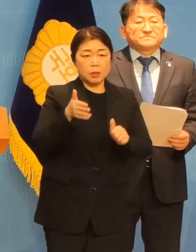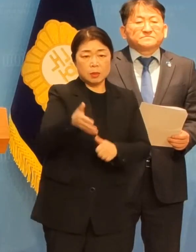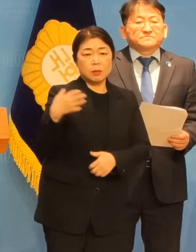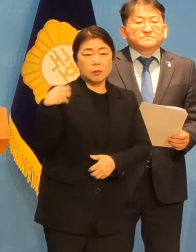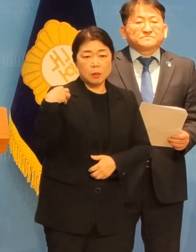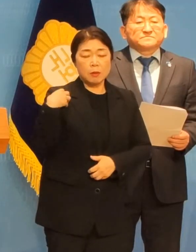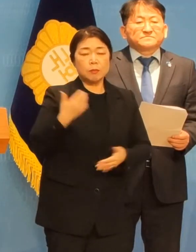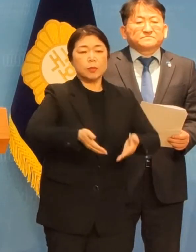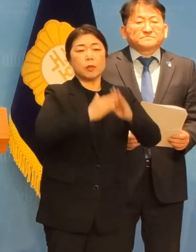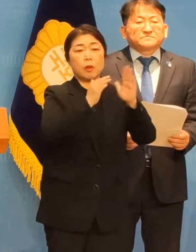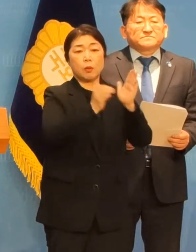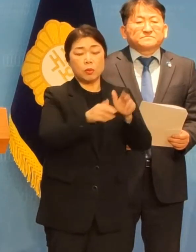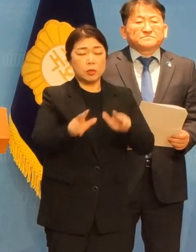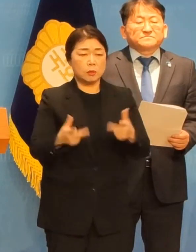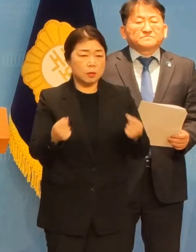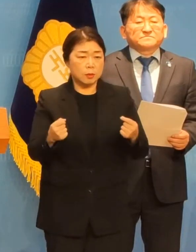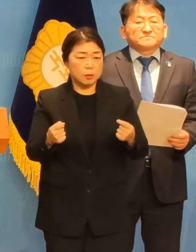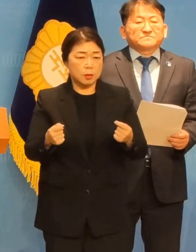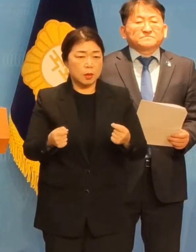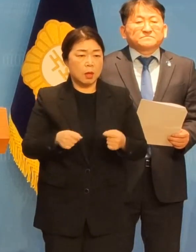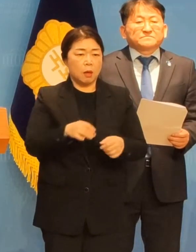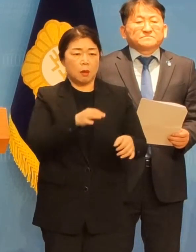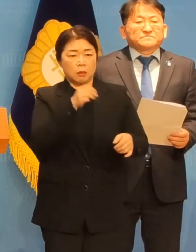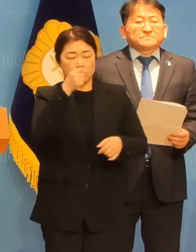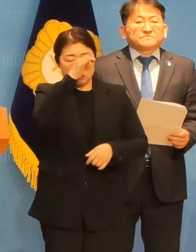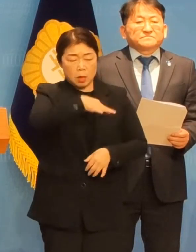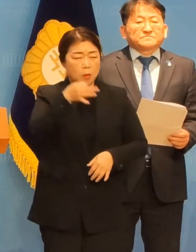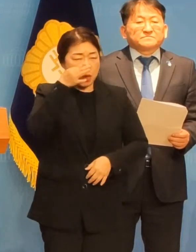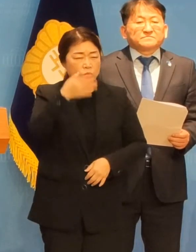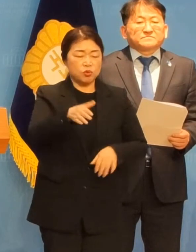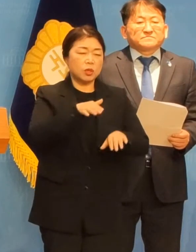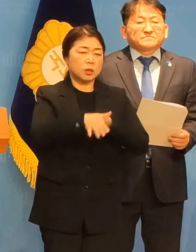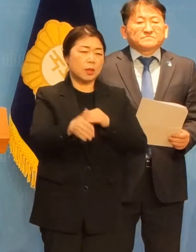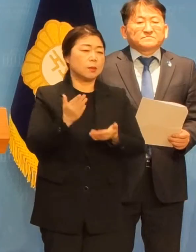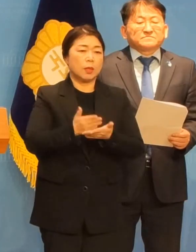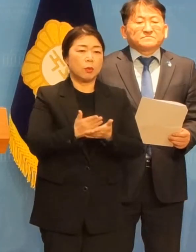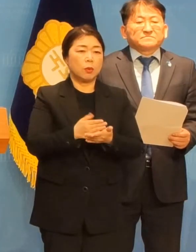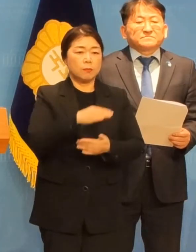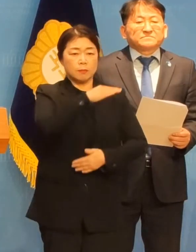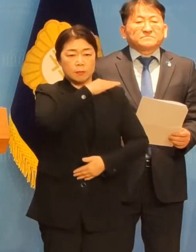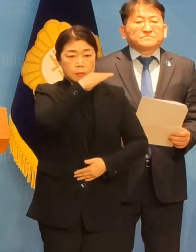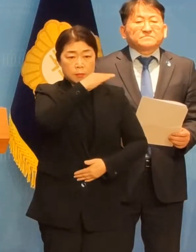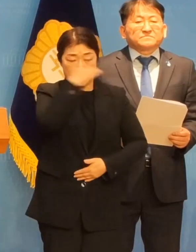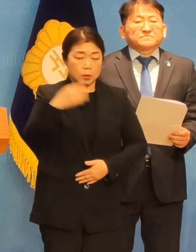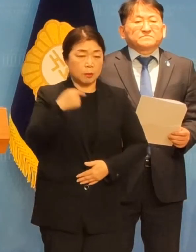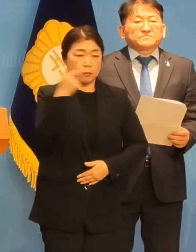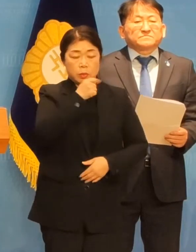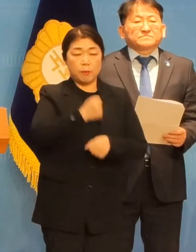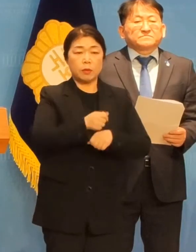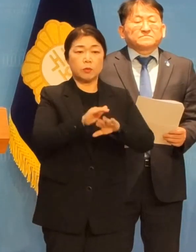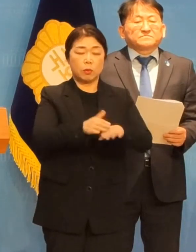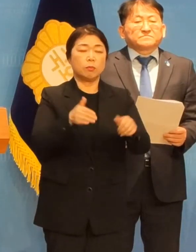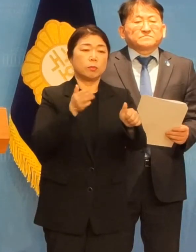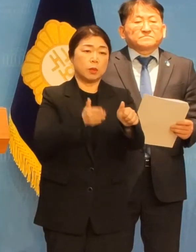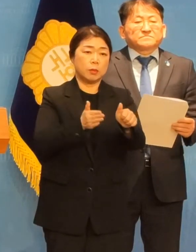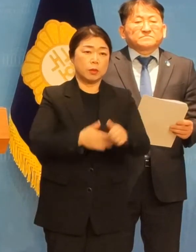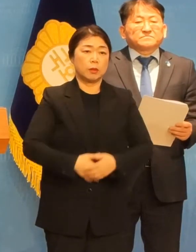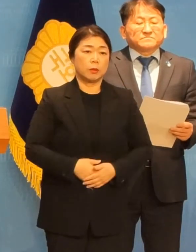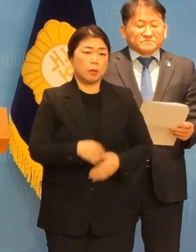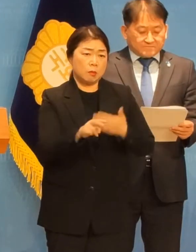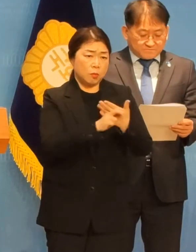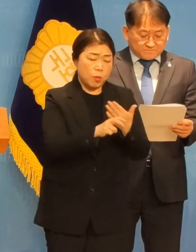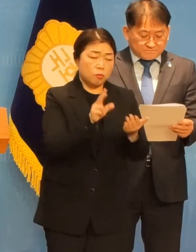지금의 광대 노름 같은 내란 재판이 정상화돼야 된다고 촉구하는 바입니다. 위헌, 위법 요소를 제거하기